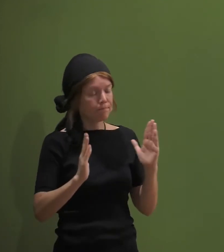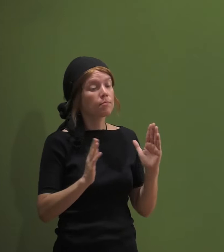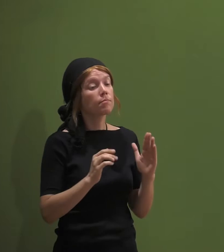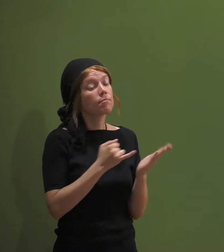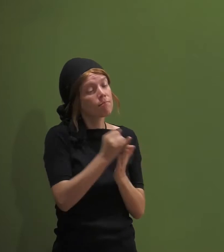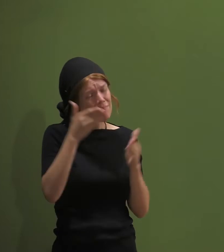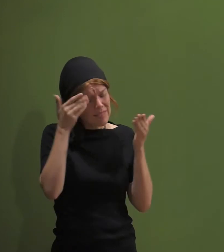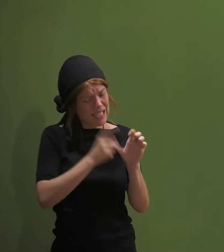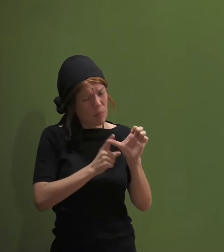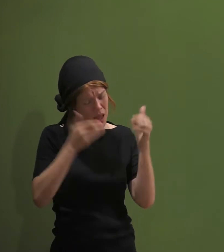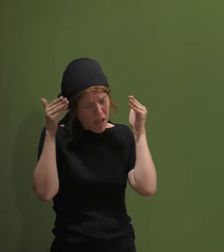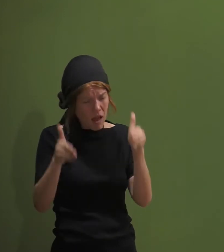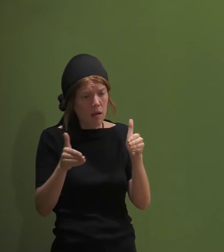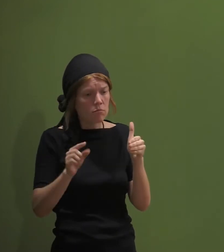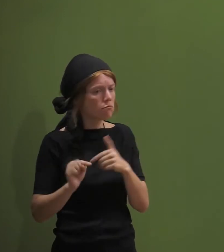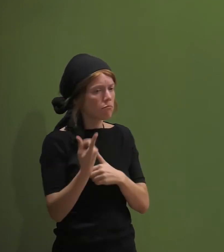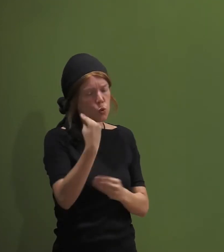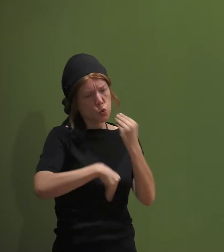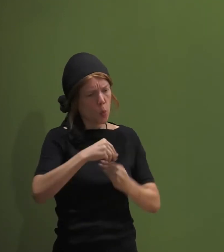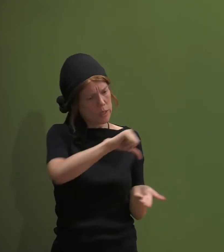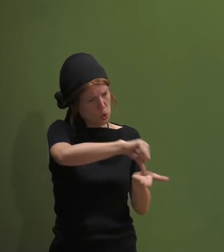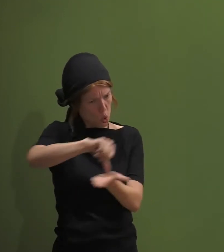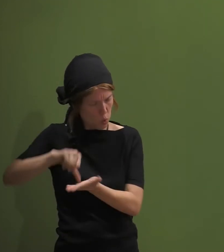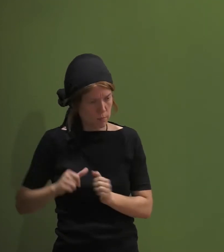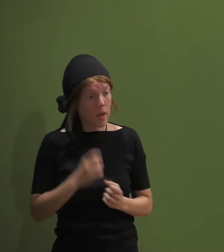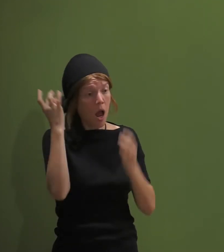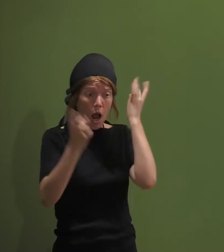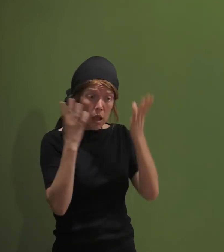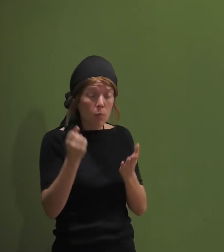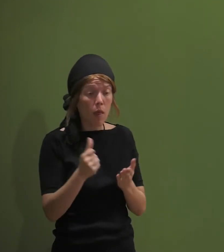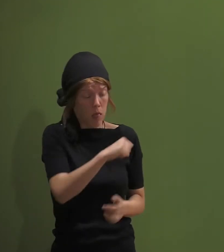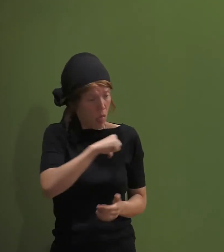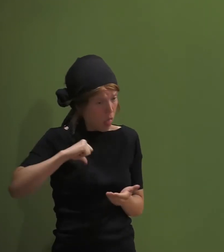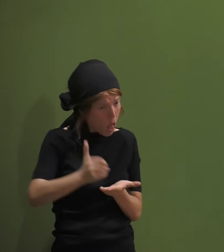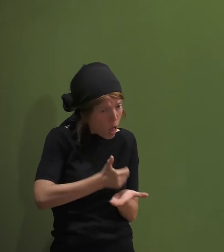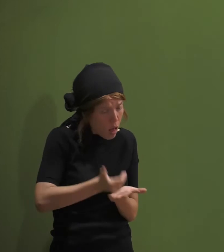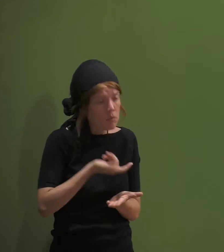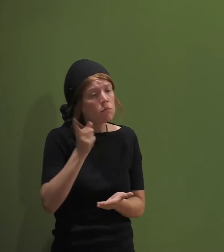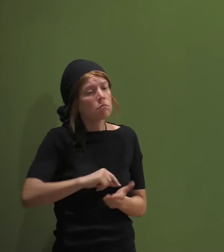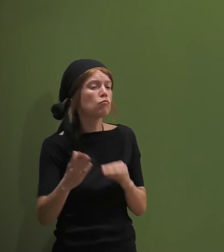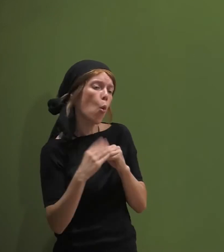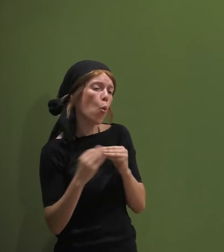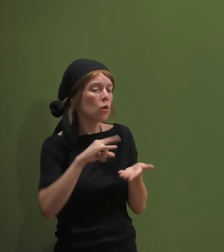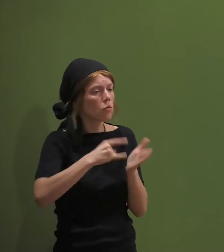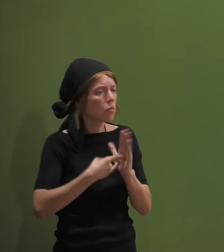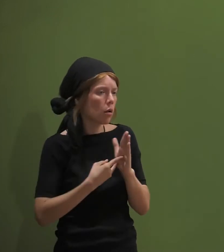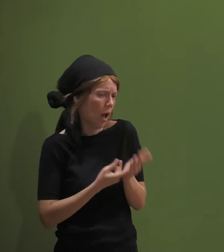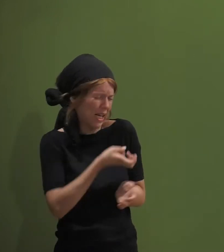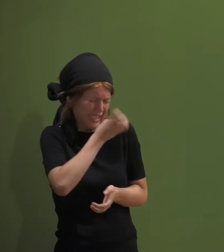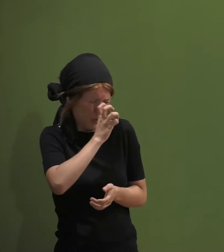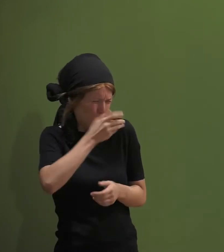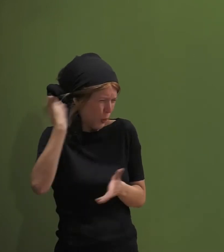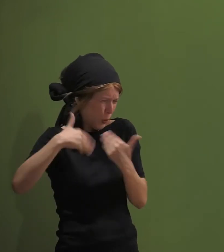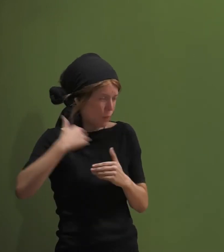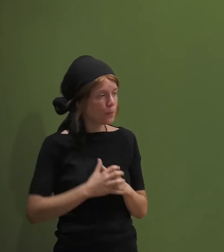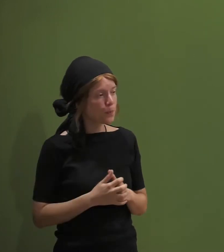extremeña estaba dedicada fundamentalmente al suministro local, siendo una actividad de autoabastecimiento y con utilización de técnicas muy primitivas.